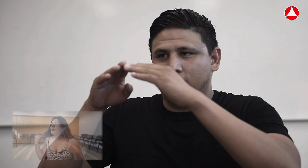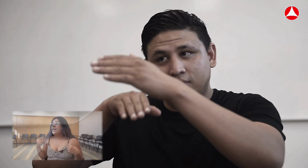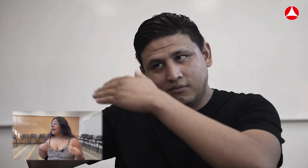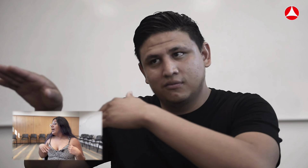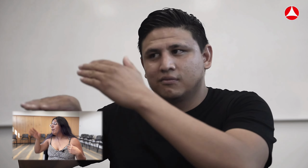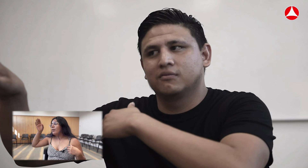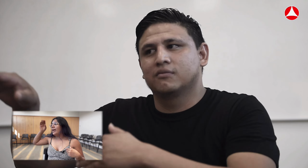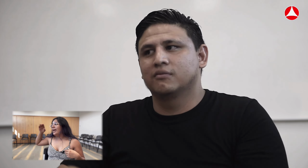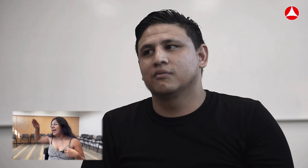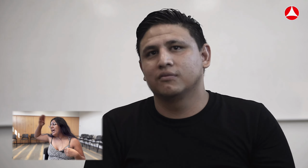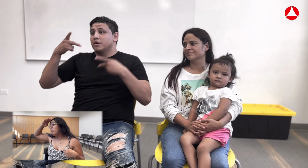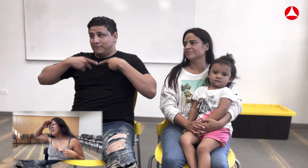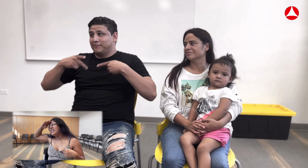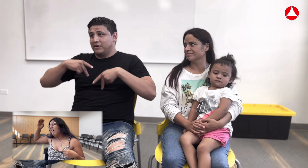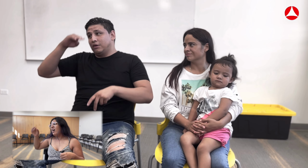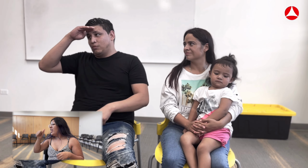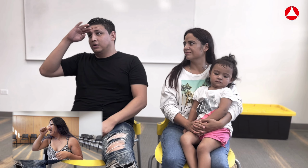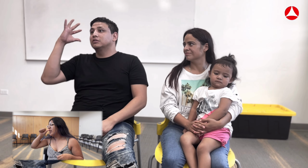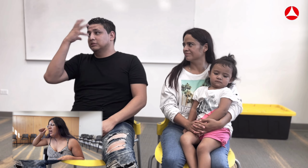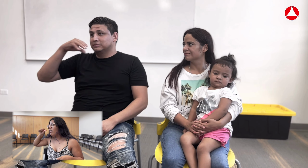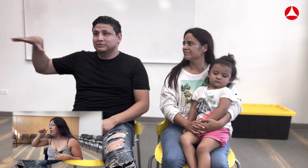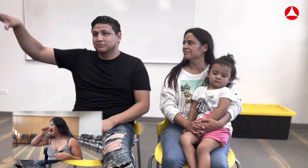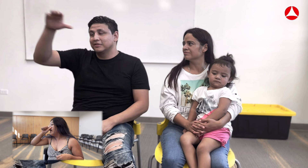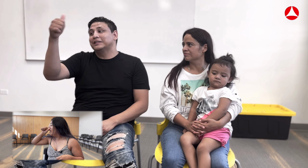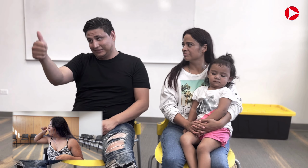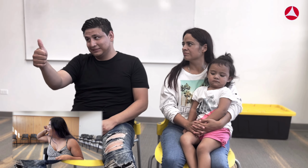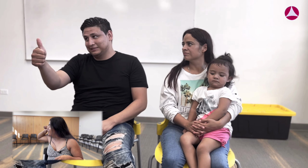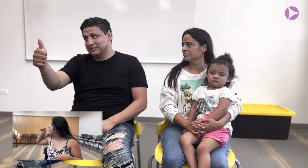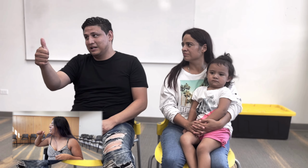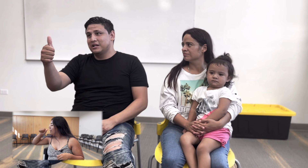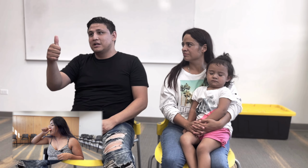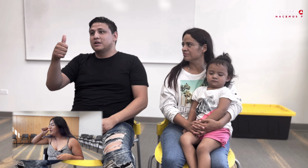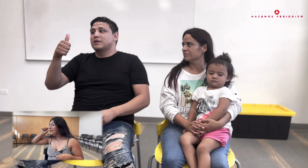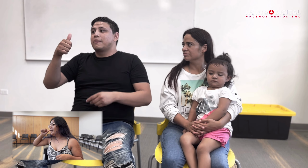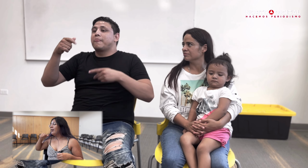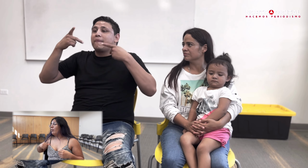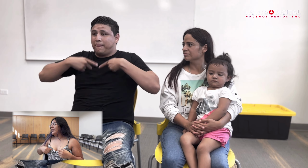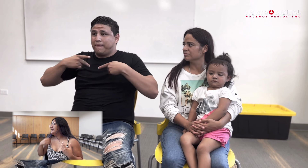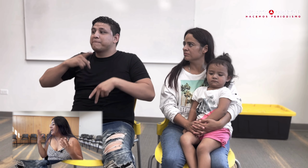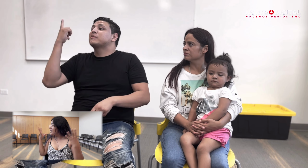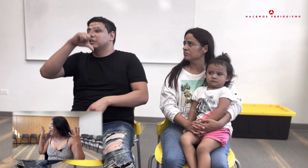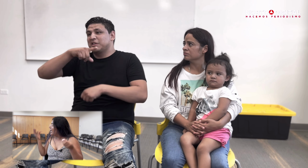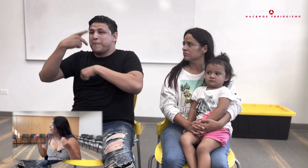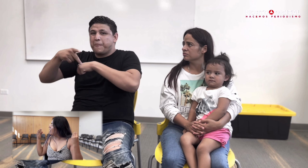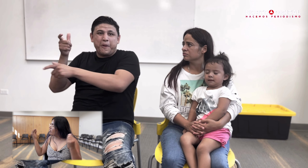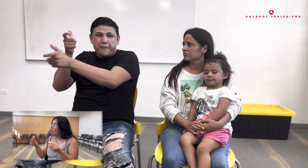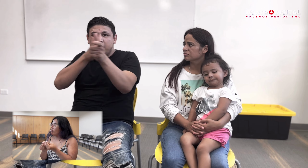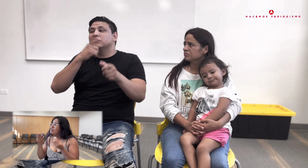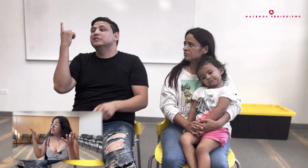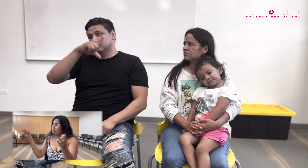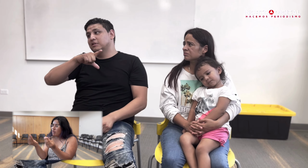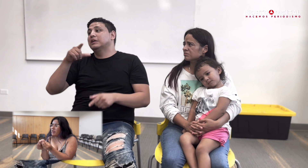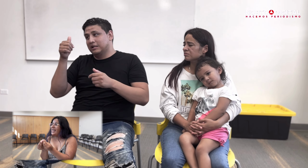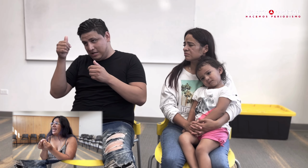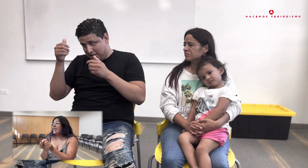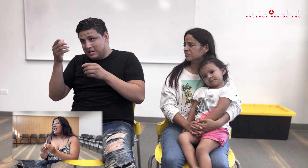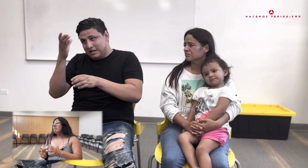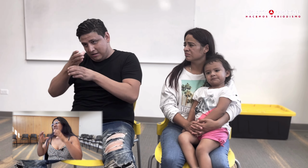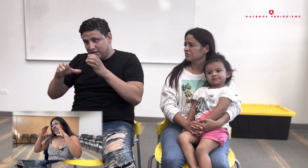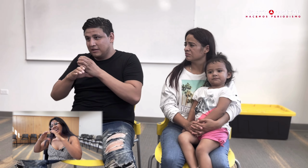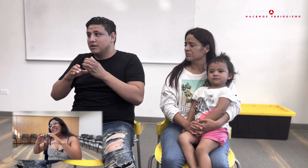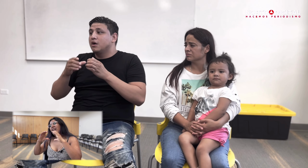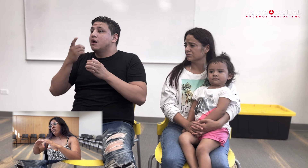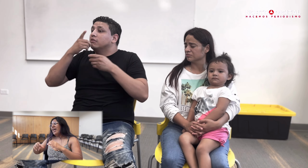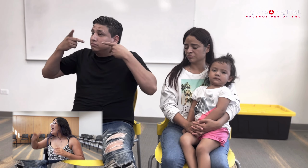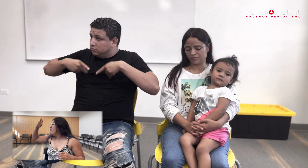Le pregunté qué pensaba de Juárez. Entonces dice que pues que sí, la gente ayuda mucho, es muy unida,